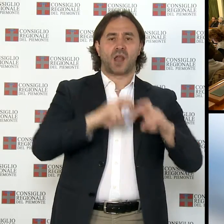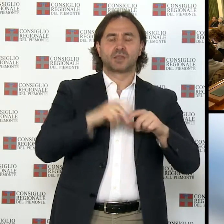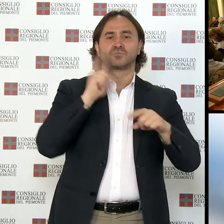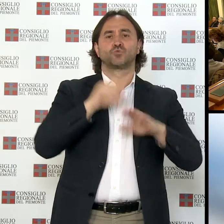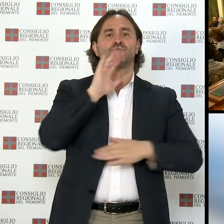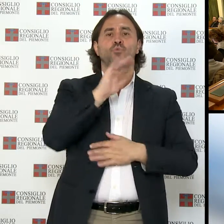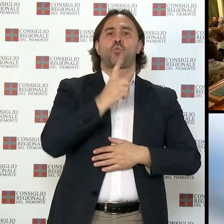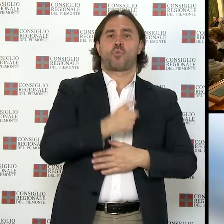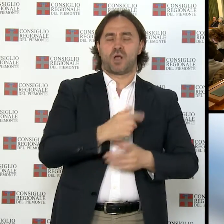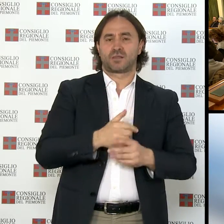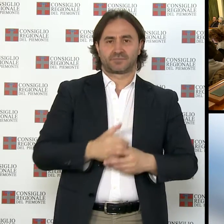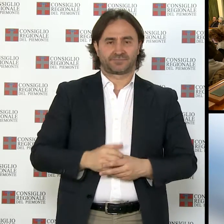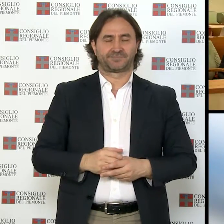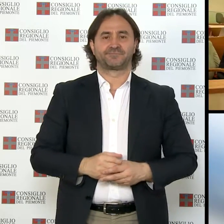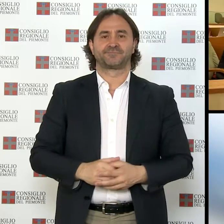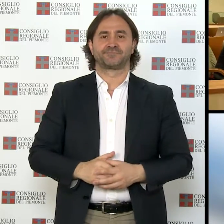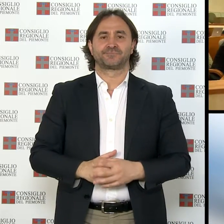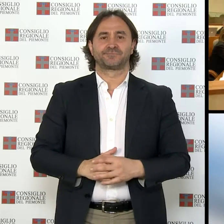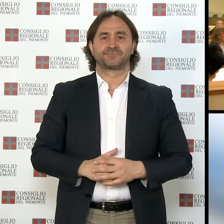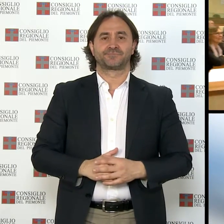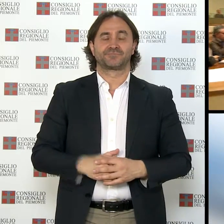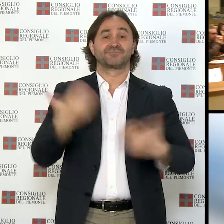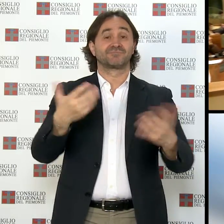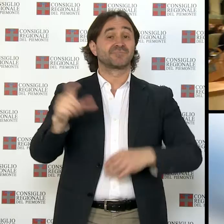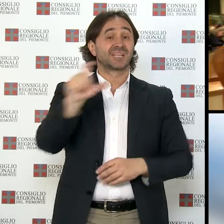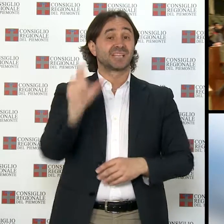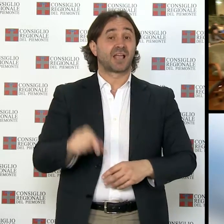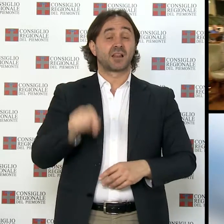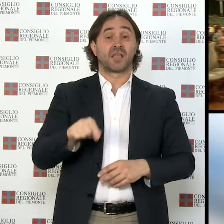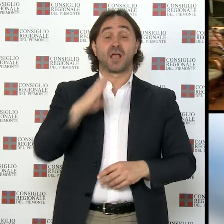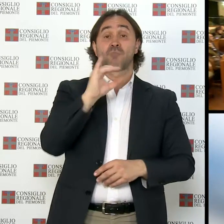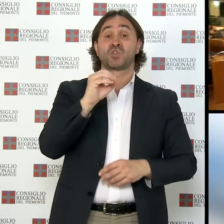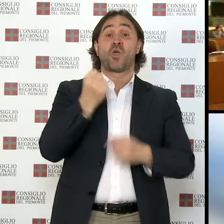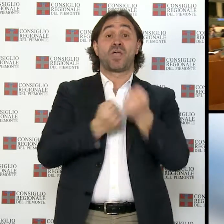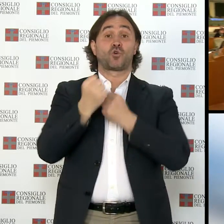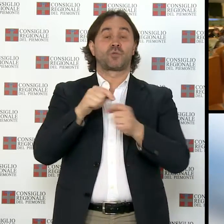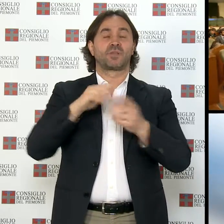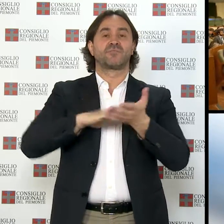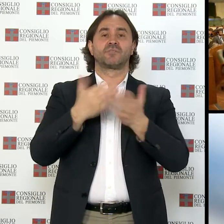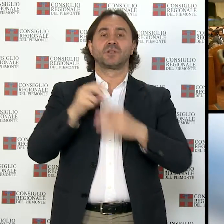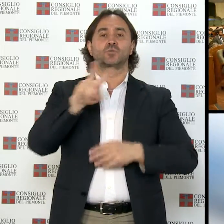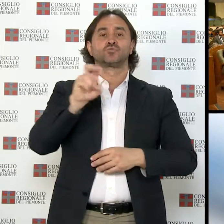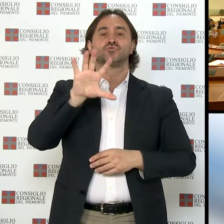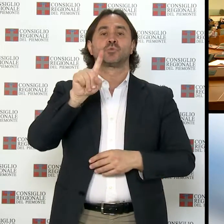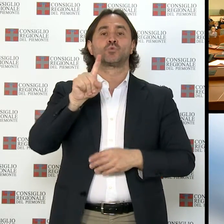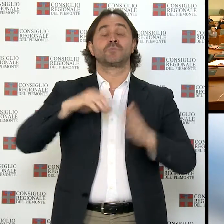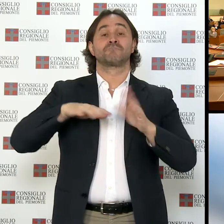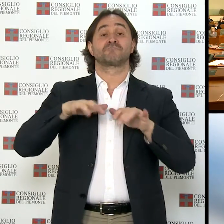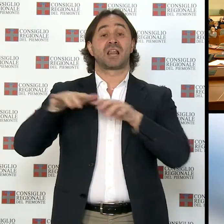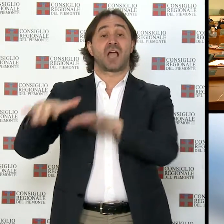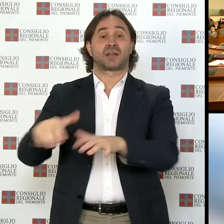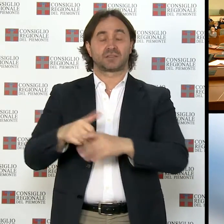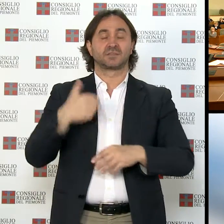storie aziendali di eccellenza. In Italia la bioeconomia vale 251 miliardi e occupa